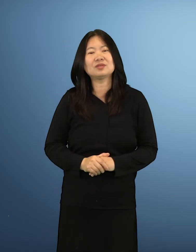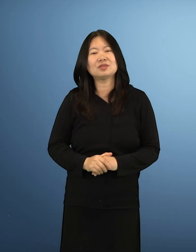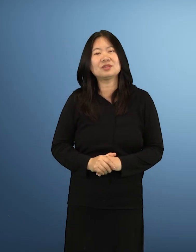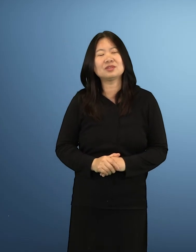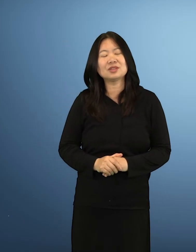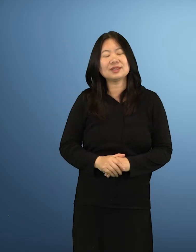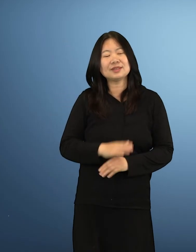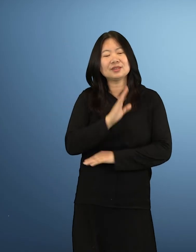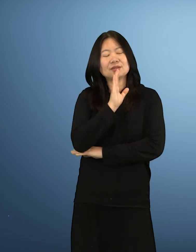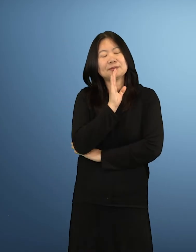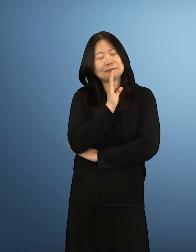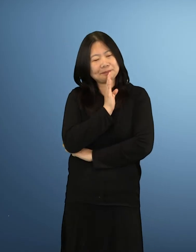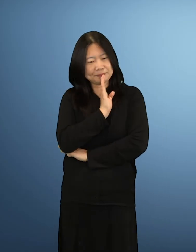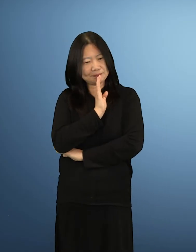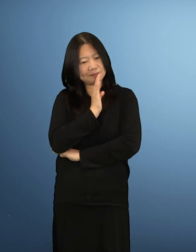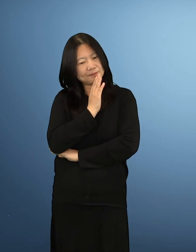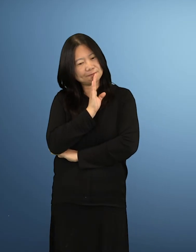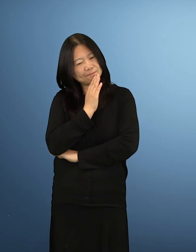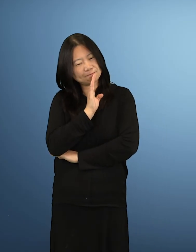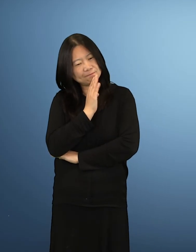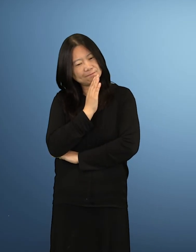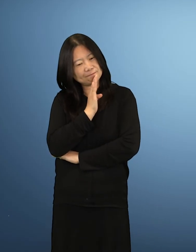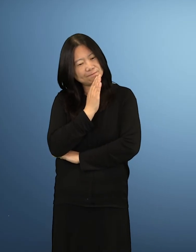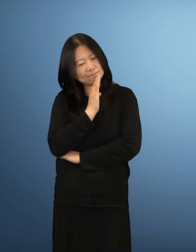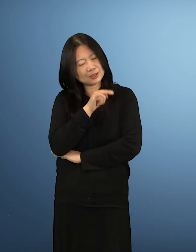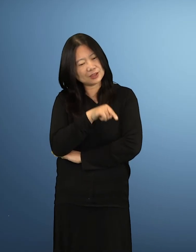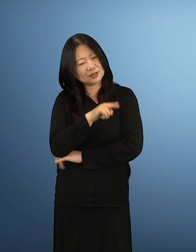이러고 있는 게 진짜 맞나 하는